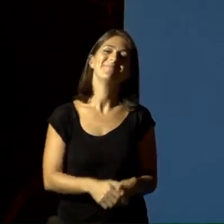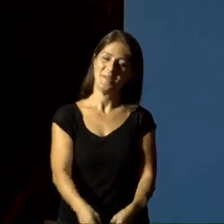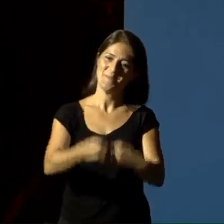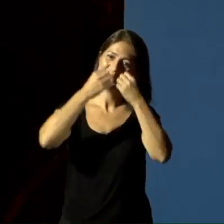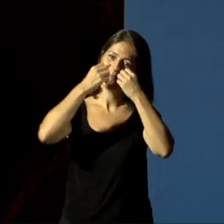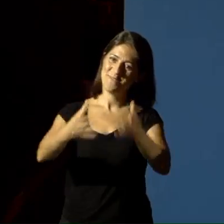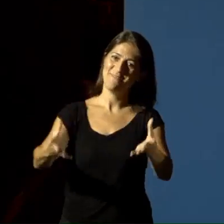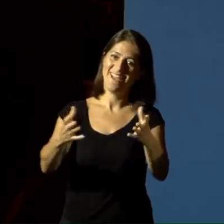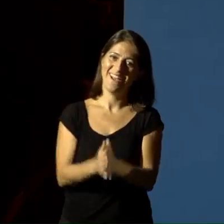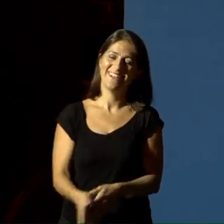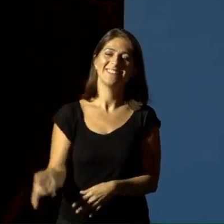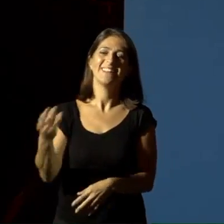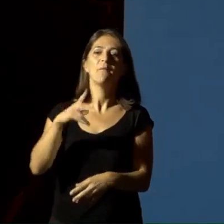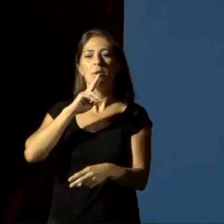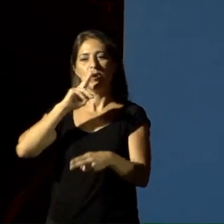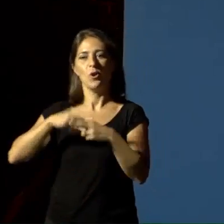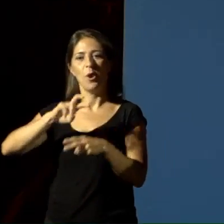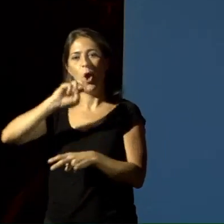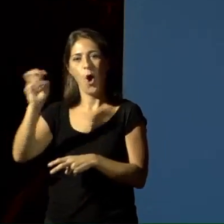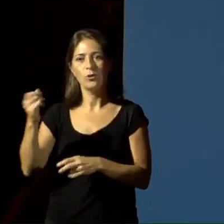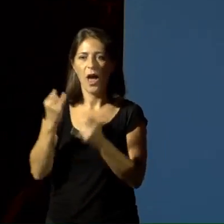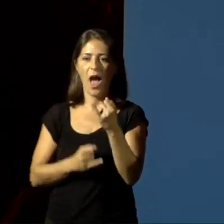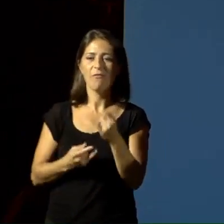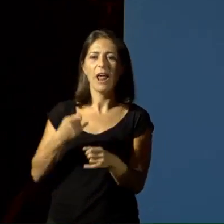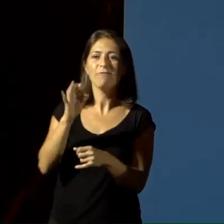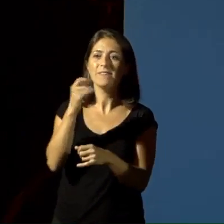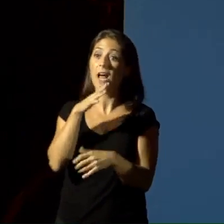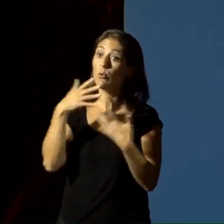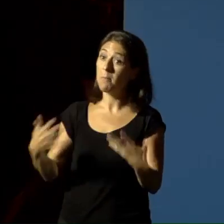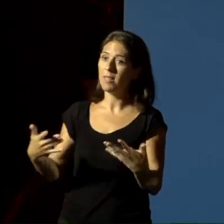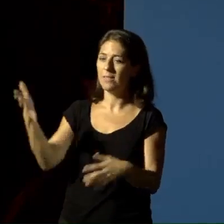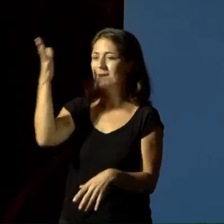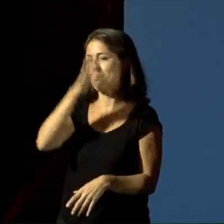Bien. José Manuel Traba, operación Orquestra, Fisterra, Estado Xudicial.